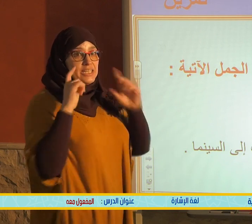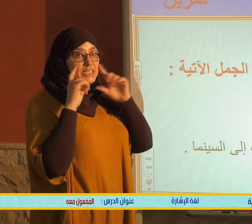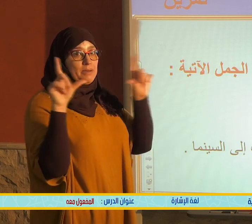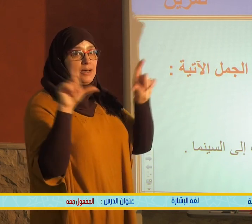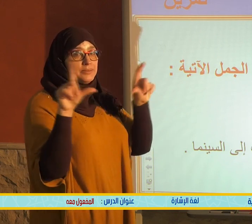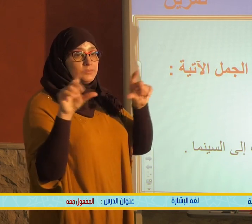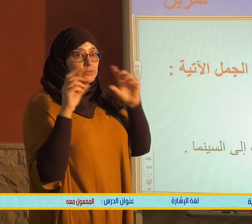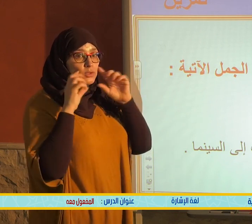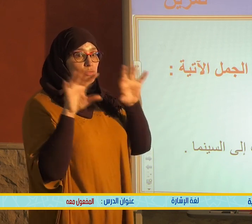السينما.